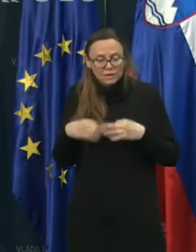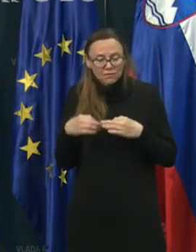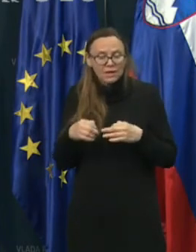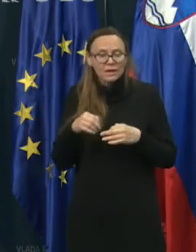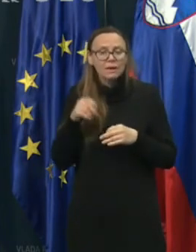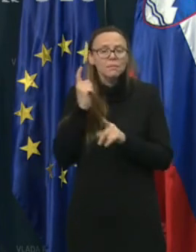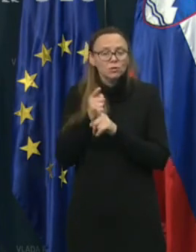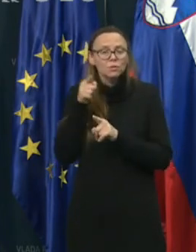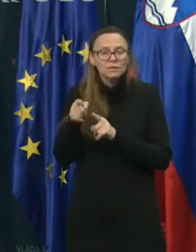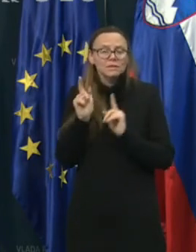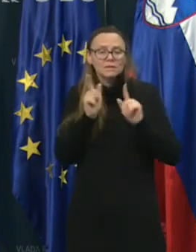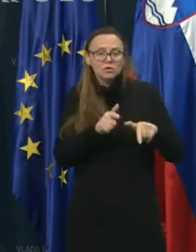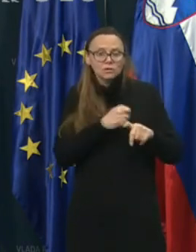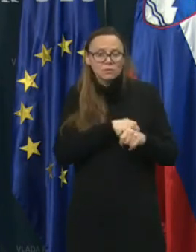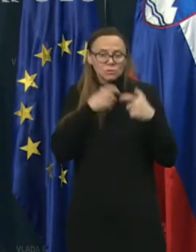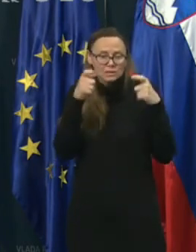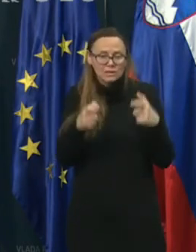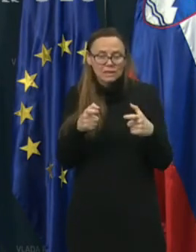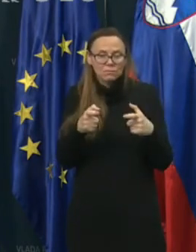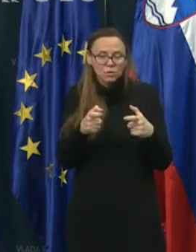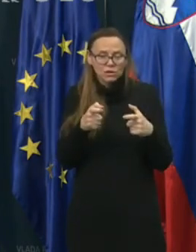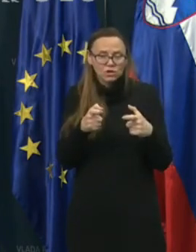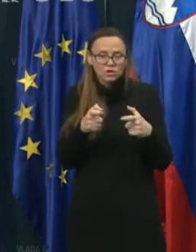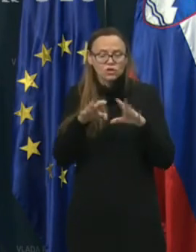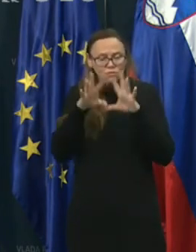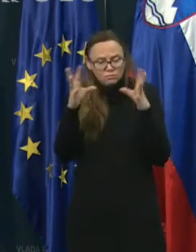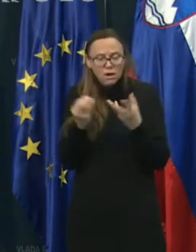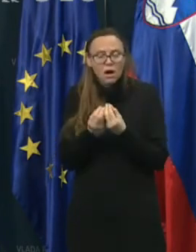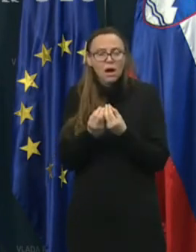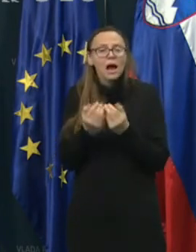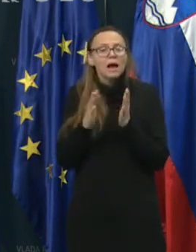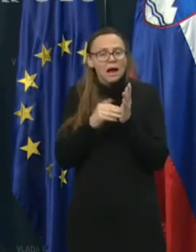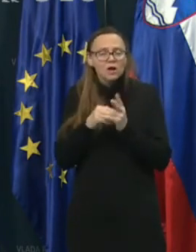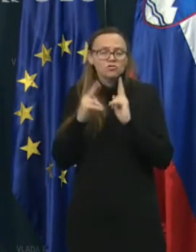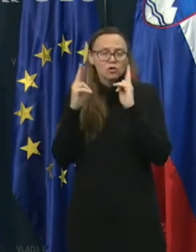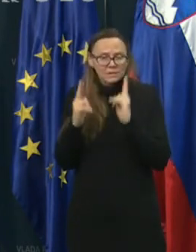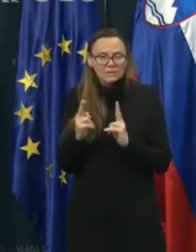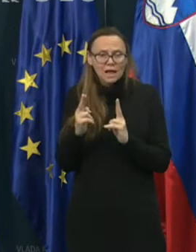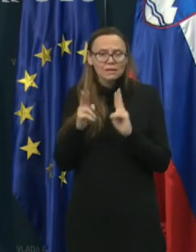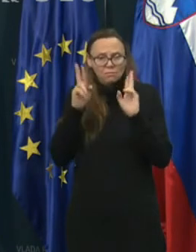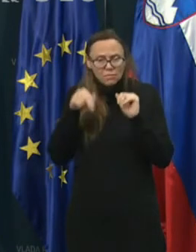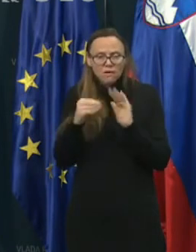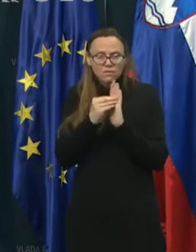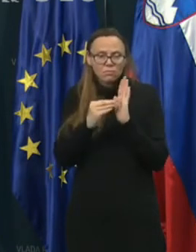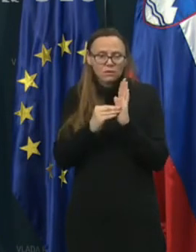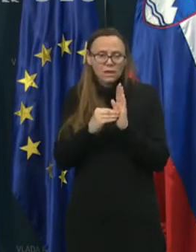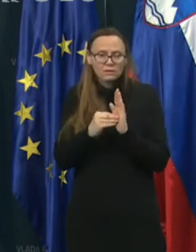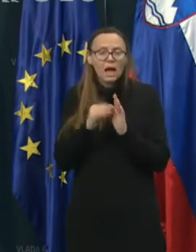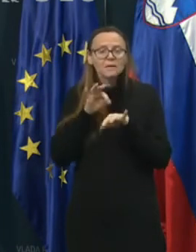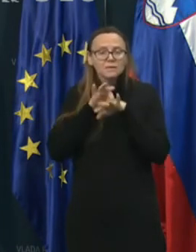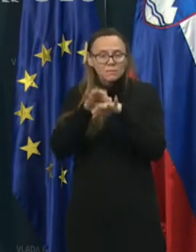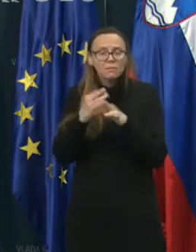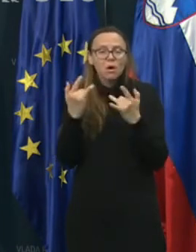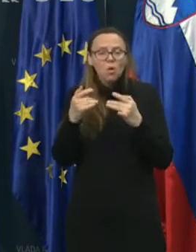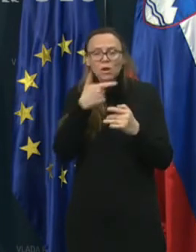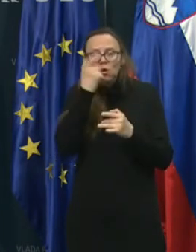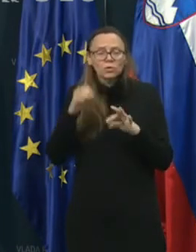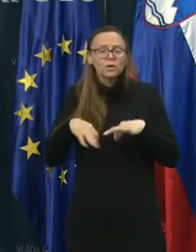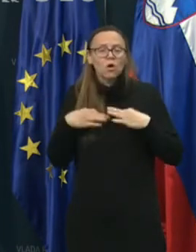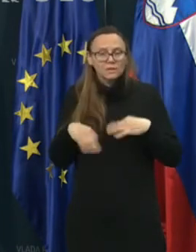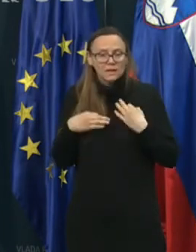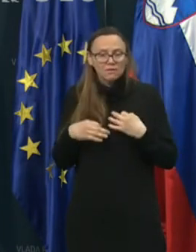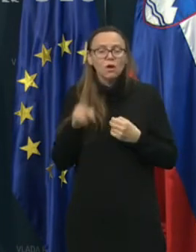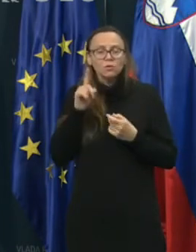vaših podatkih? Se spremlja, koliko ljudi je že ozdravelo, oziroma drugače, koliko je aktivno okuženih?